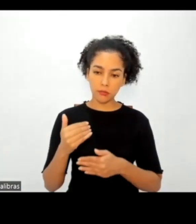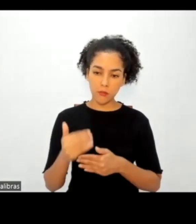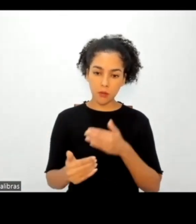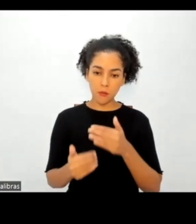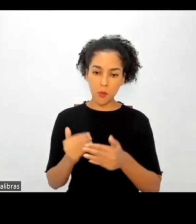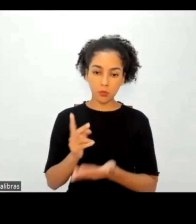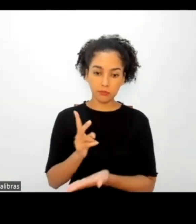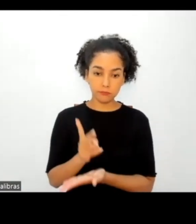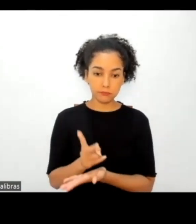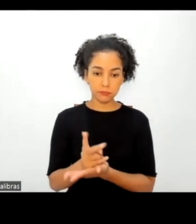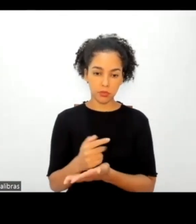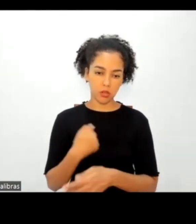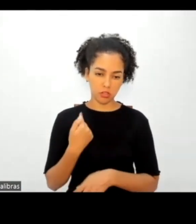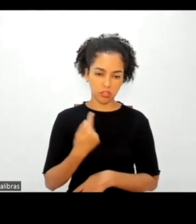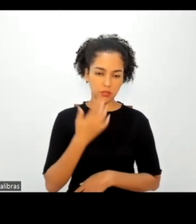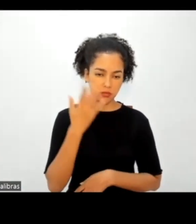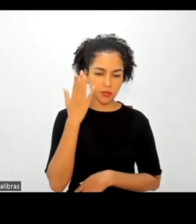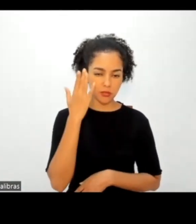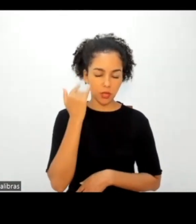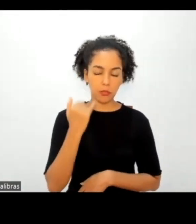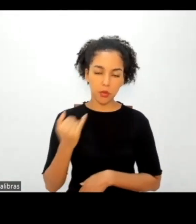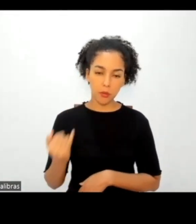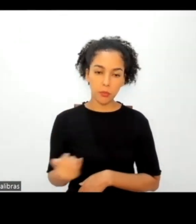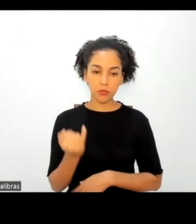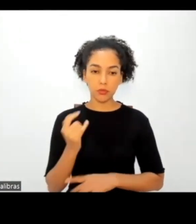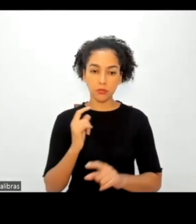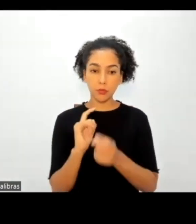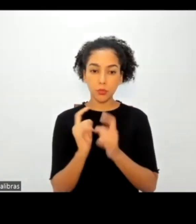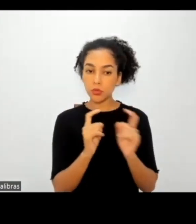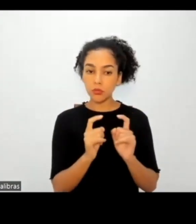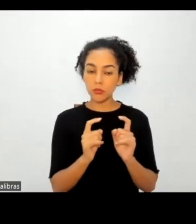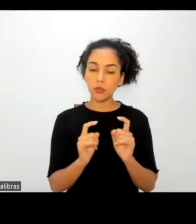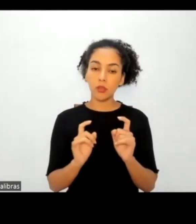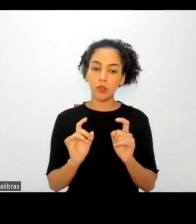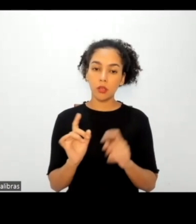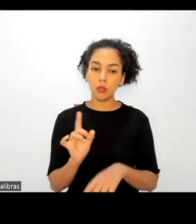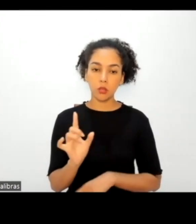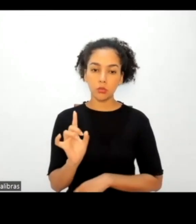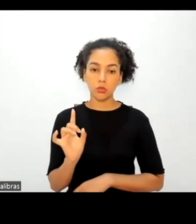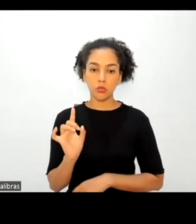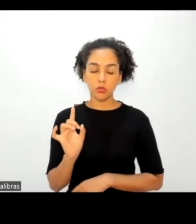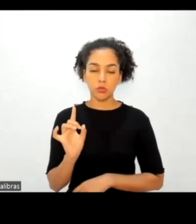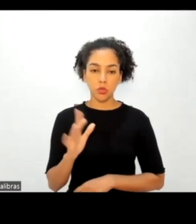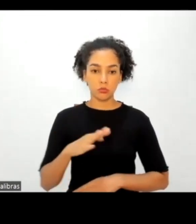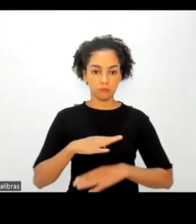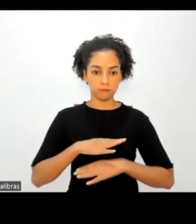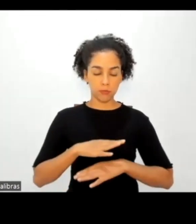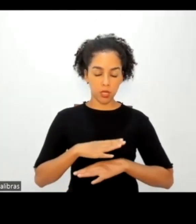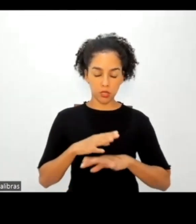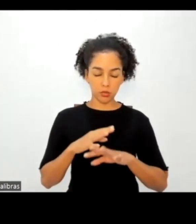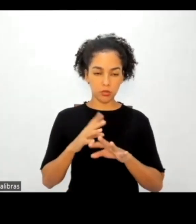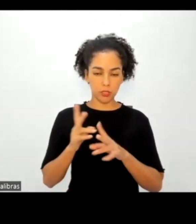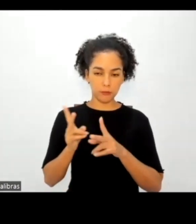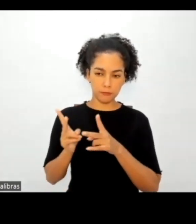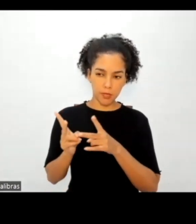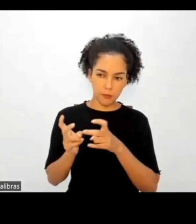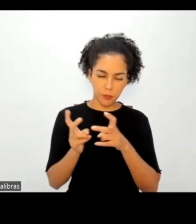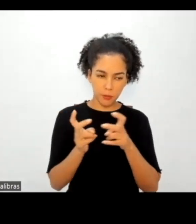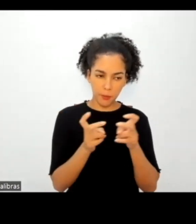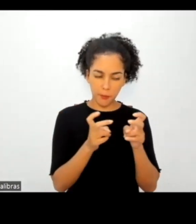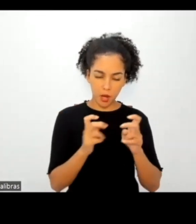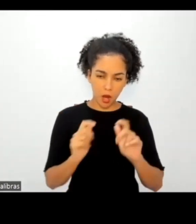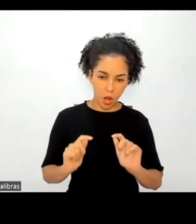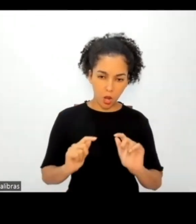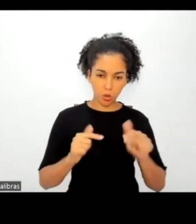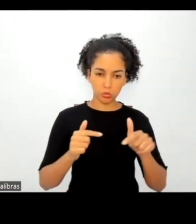gente sabe, né, da importância política, né, inclusive, enquanto forma de visibilidade, né, às lutas, enfim,